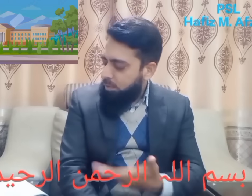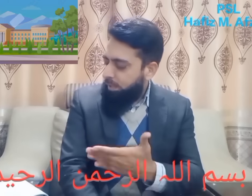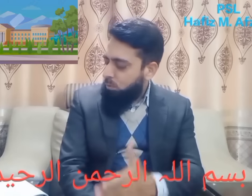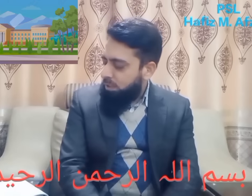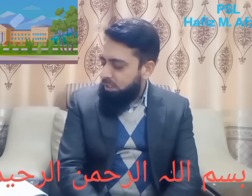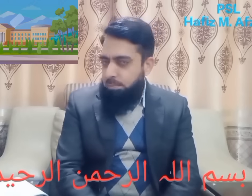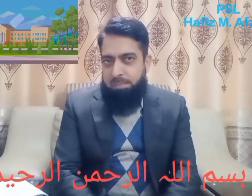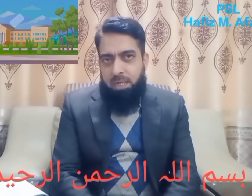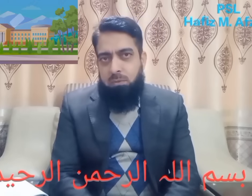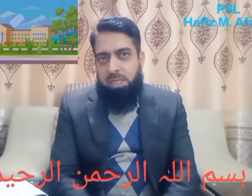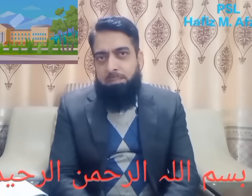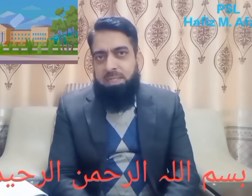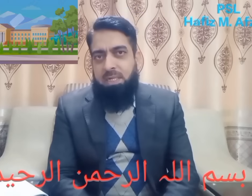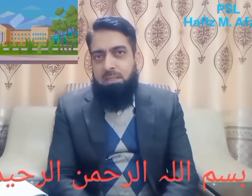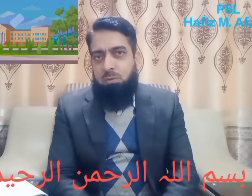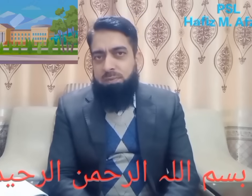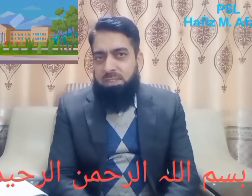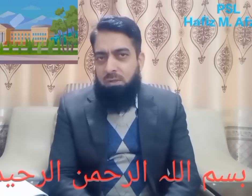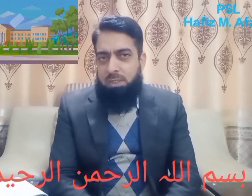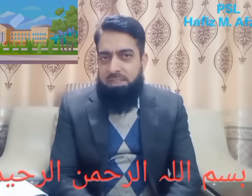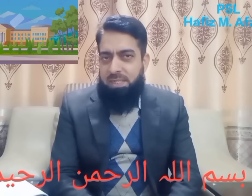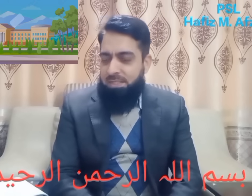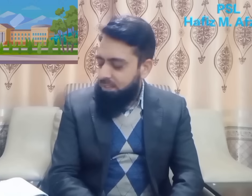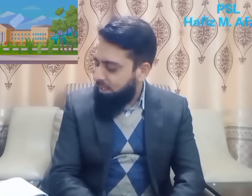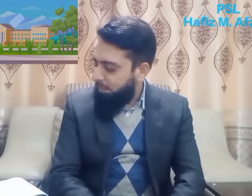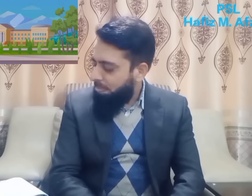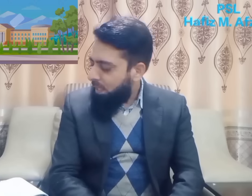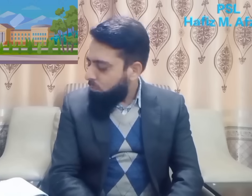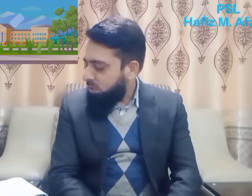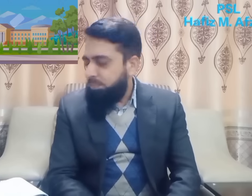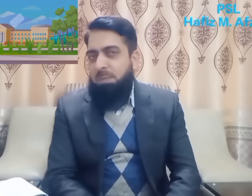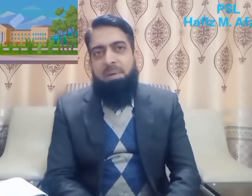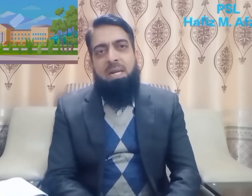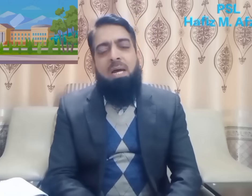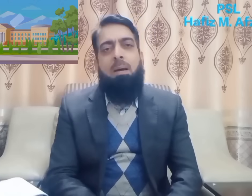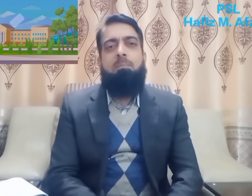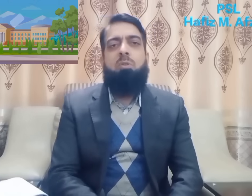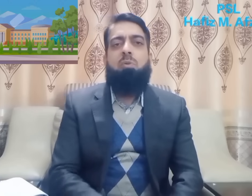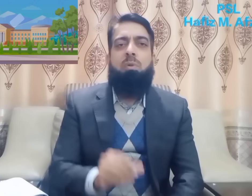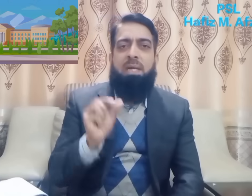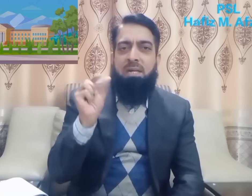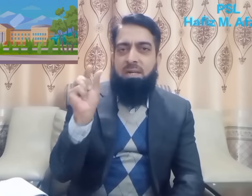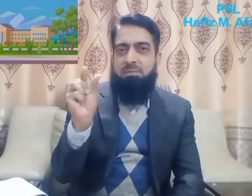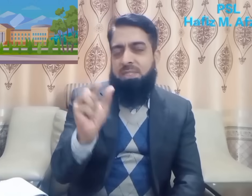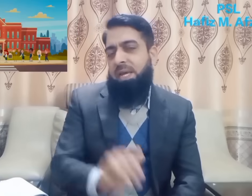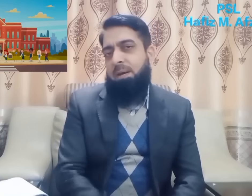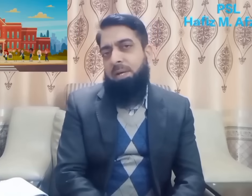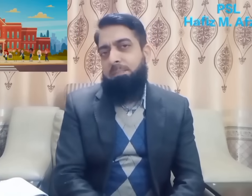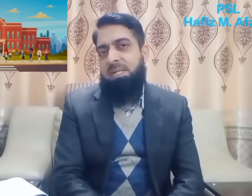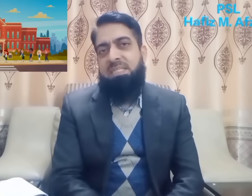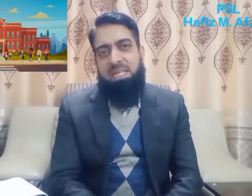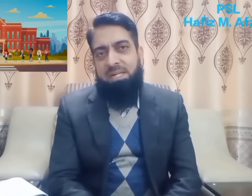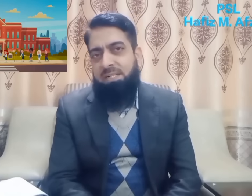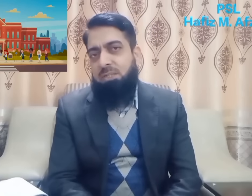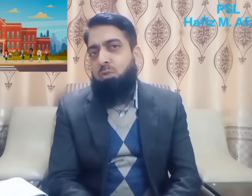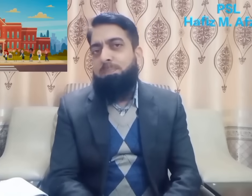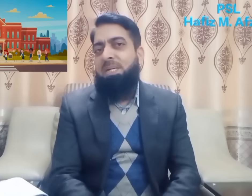आज मैंने कुछ लिस्ट भी बनाई हुई है अपने साथ यूनिवर्सिटी, कॉलेजेस, सेंटर्स की। तो सबसे पहला हम जो एक लफ्ज है हमारे पास सेंटर, जो